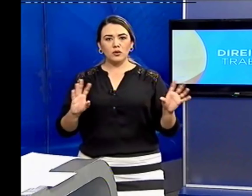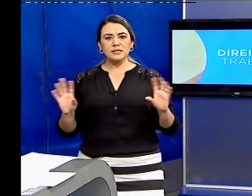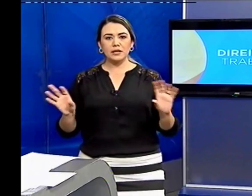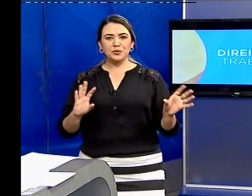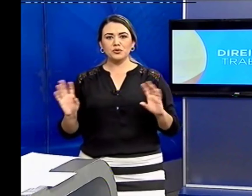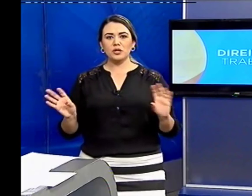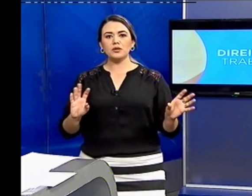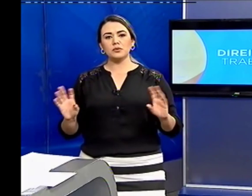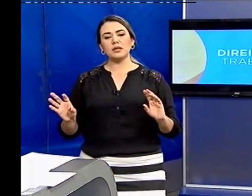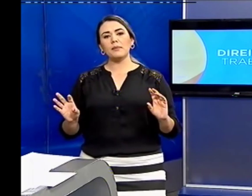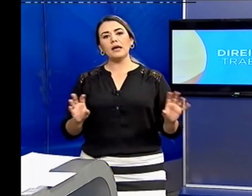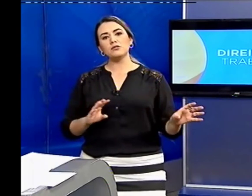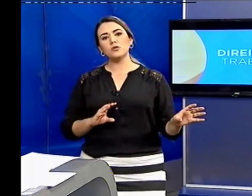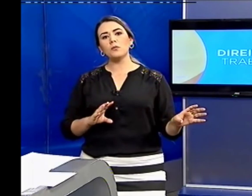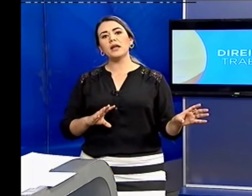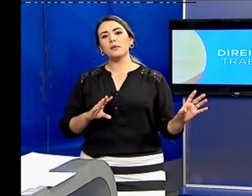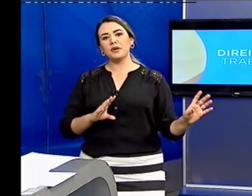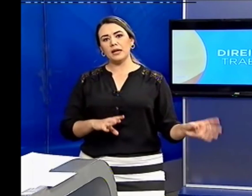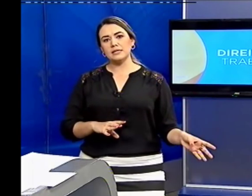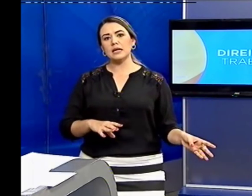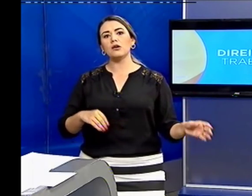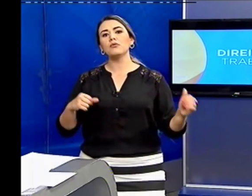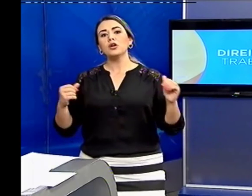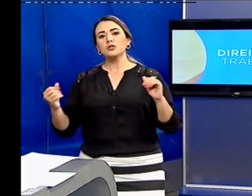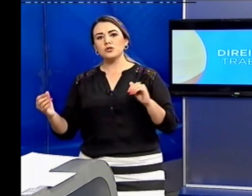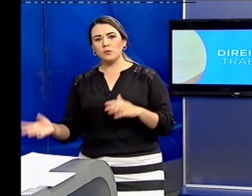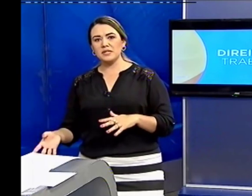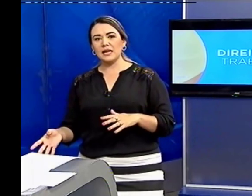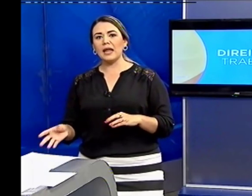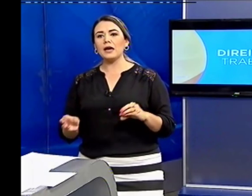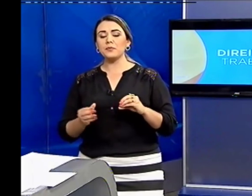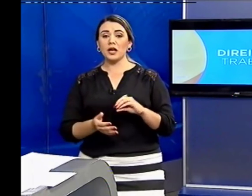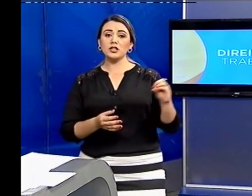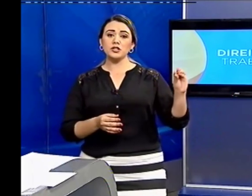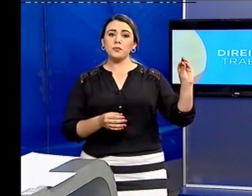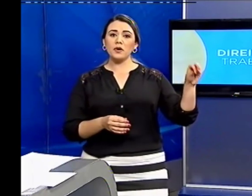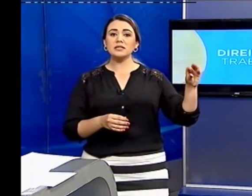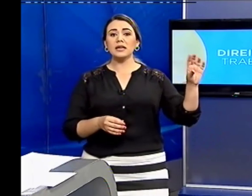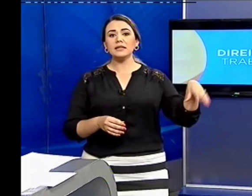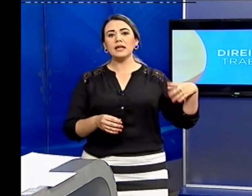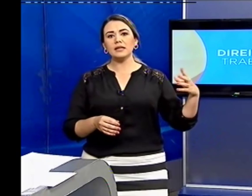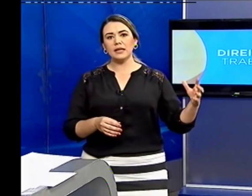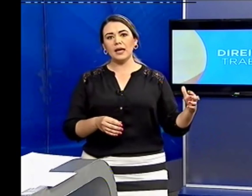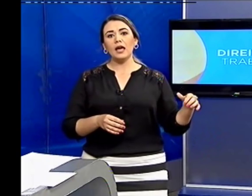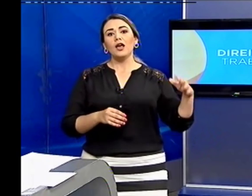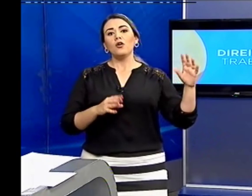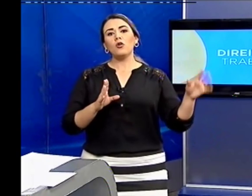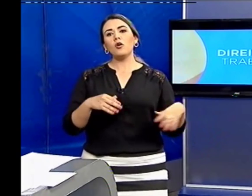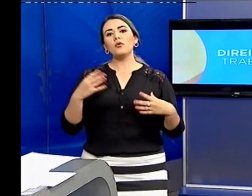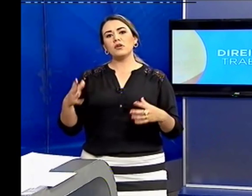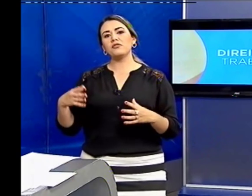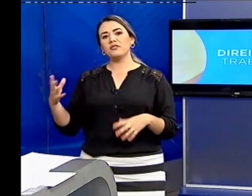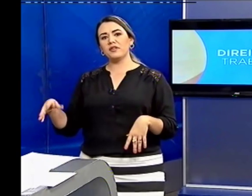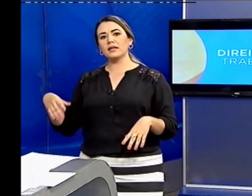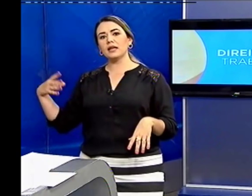observações dentro do direito do trabalho sobre remuneração, sobre salário, para que a gente possa entender como que foi feita